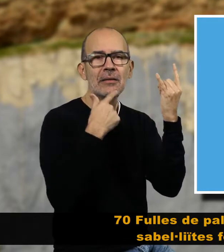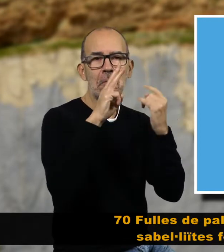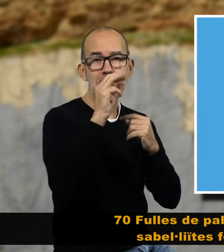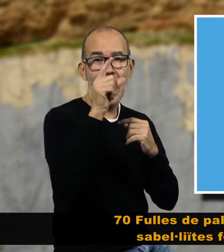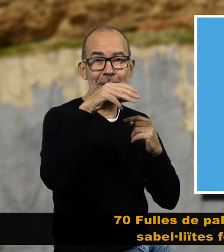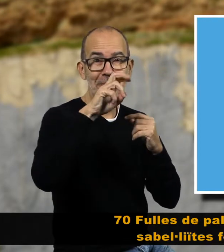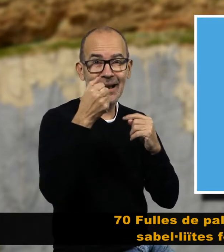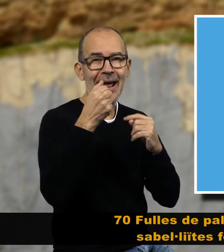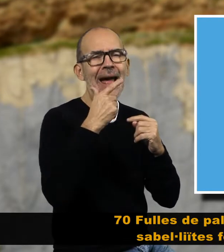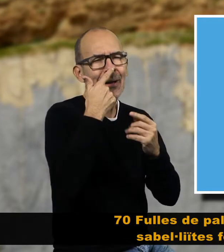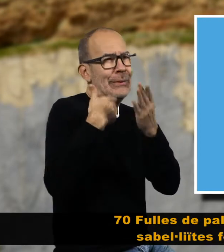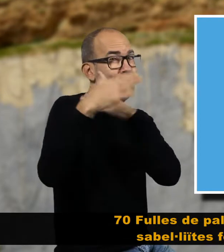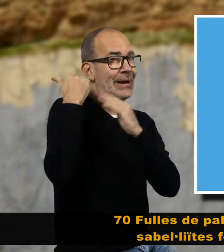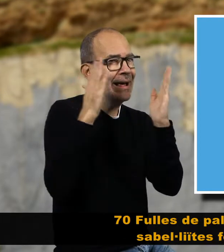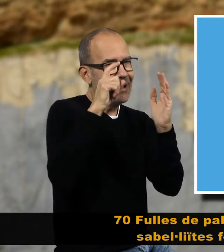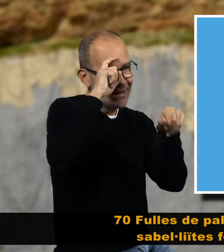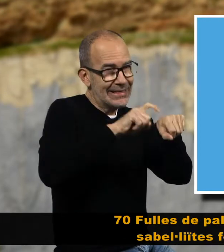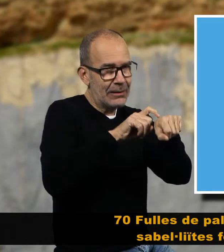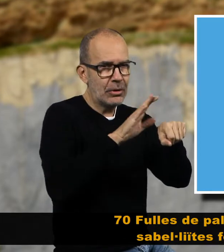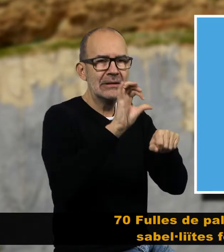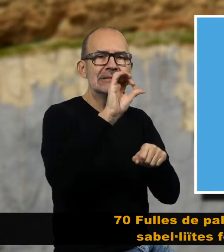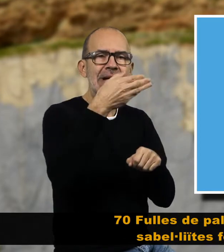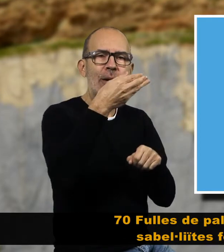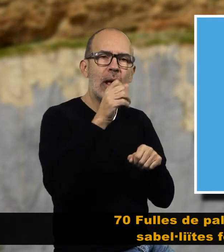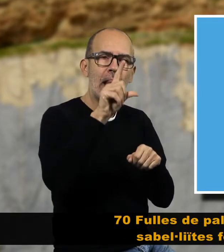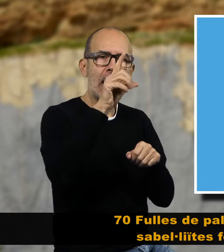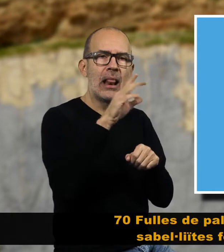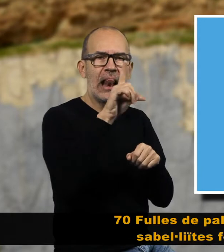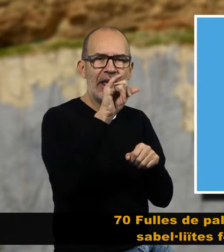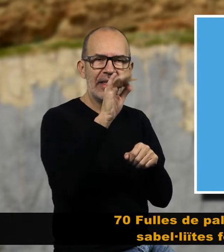Setanta fulles de palmeres antigues sabalites fossilitzades.